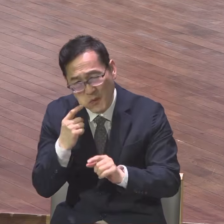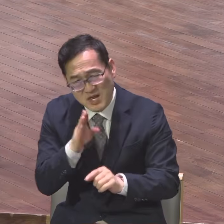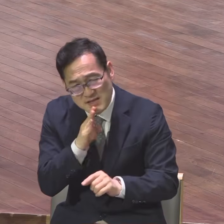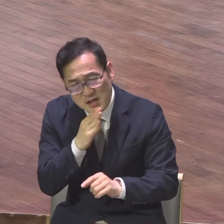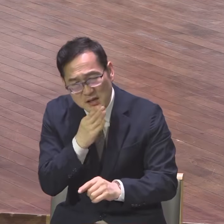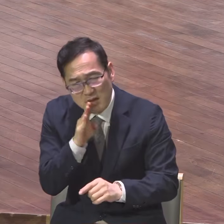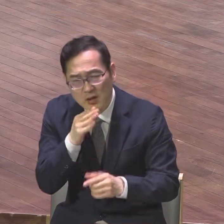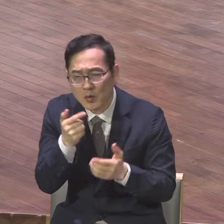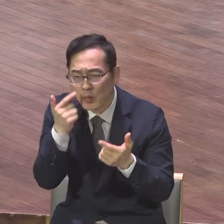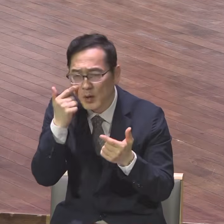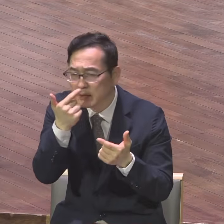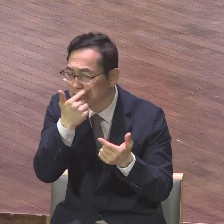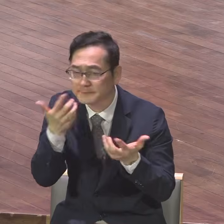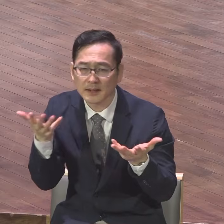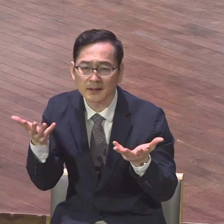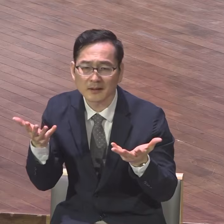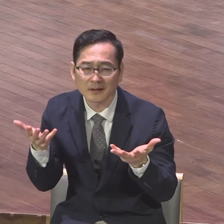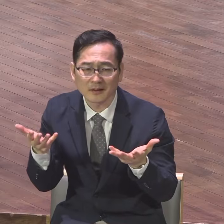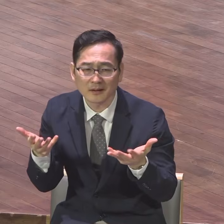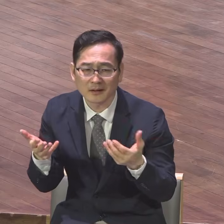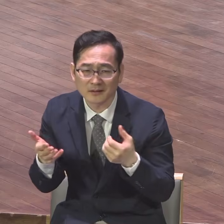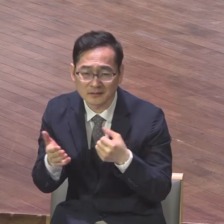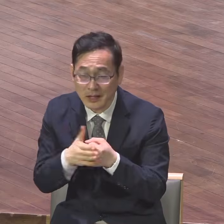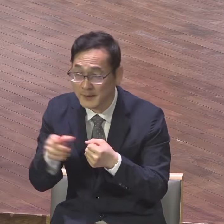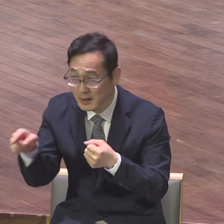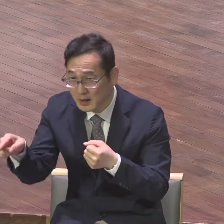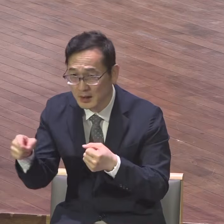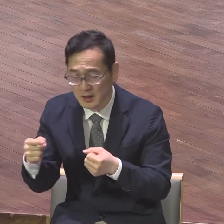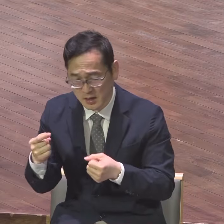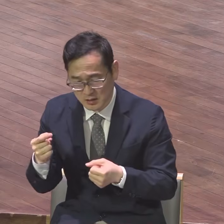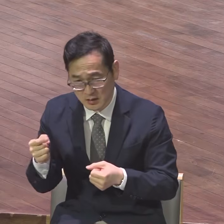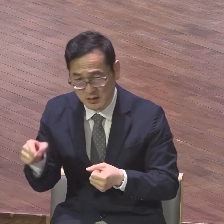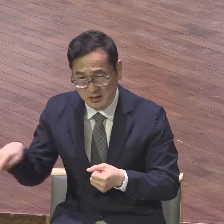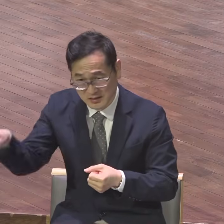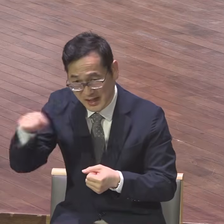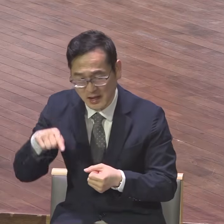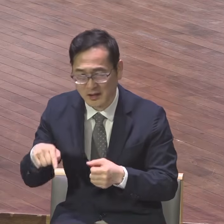확인될 수 있도록 참으로 국민 신뢰를 받을 수 있는